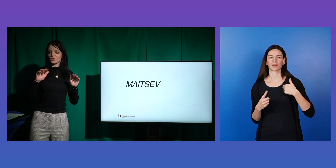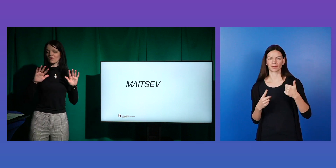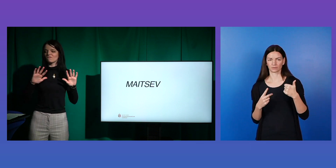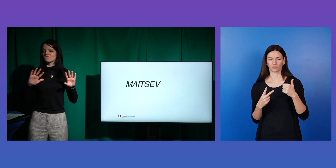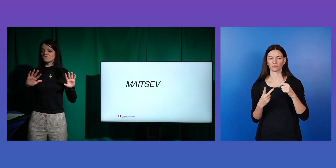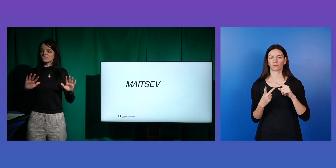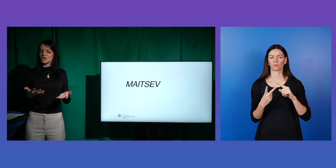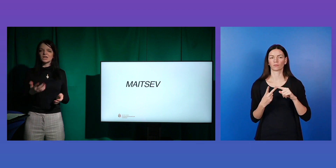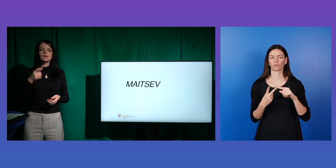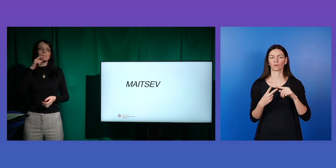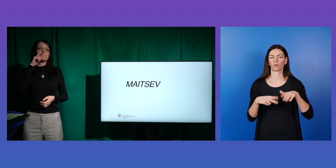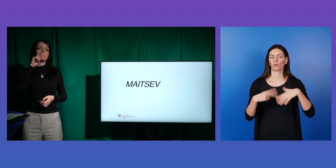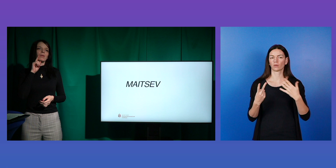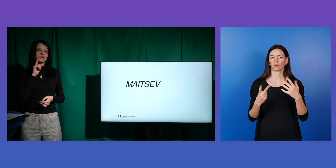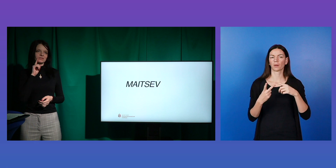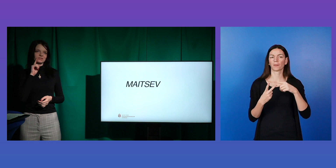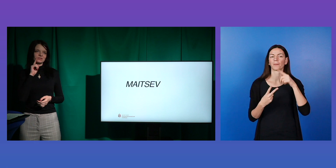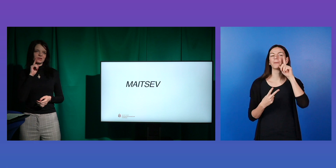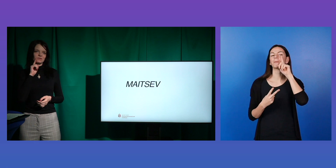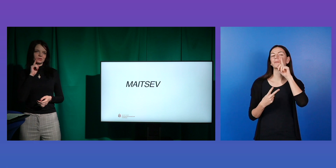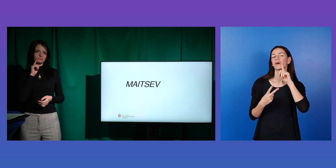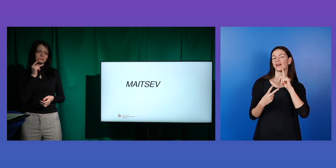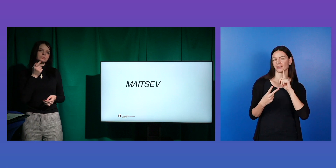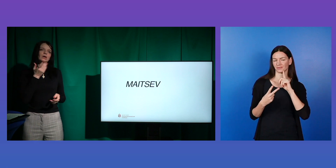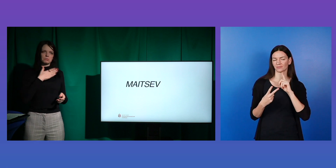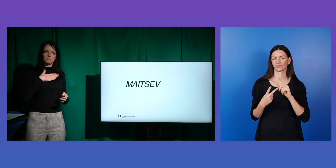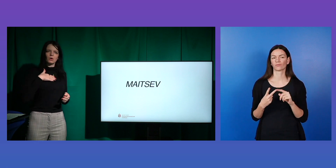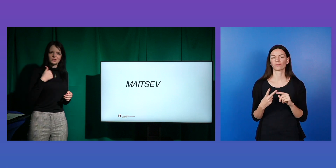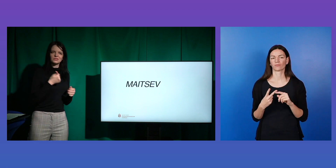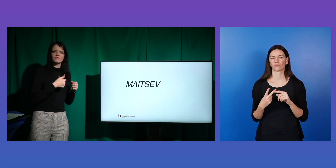Maitsev või maitsev.